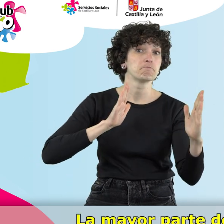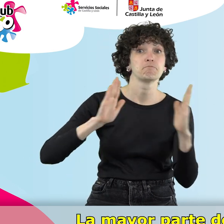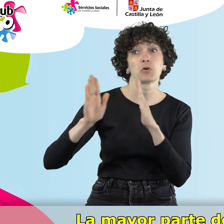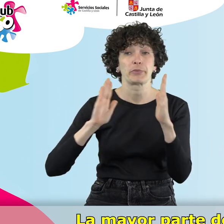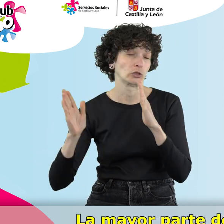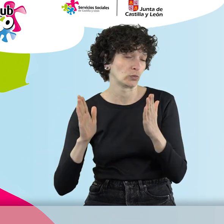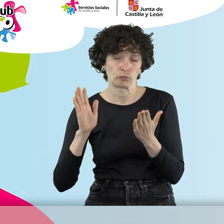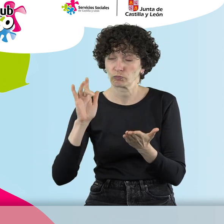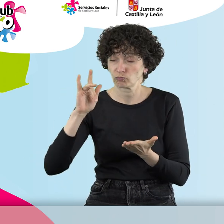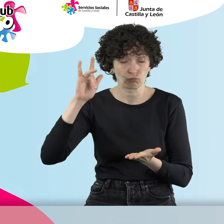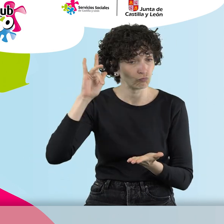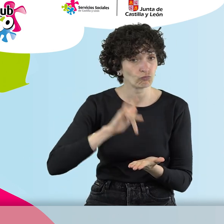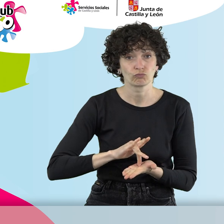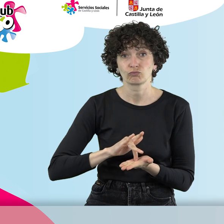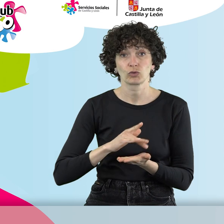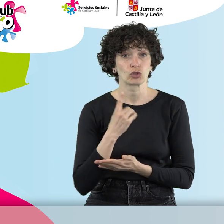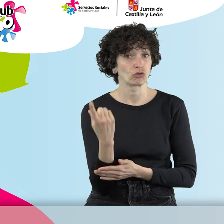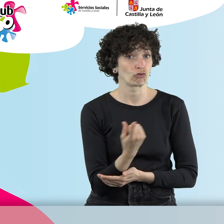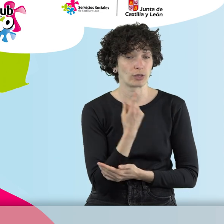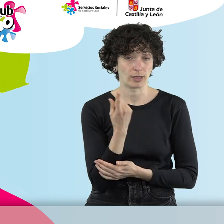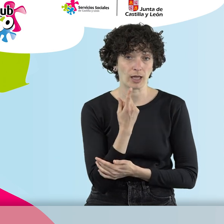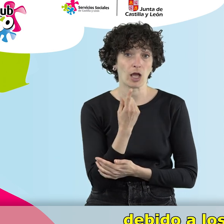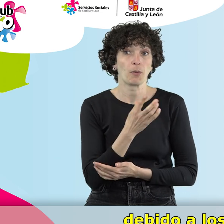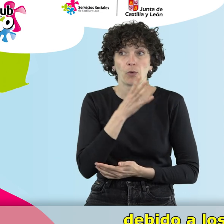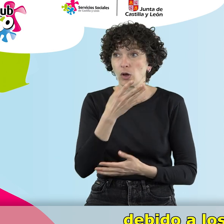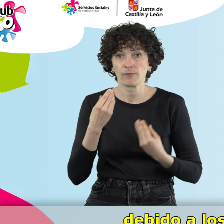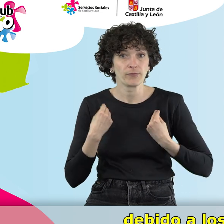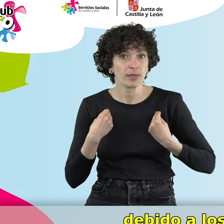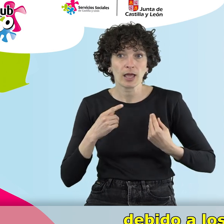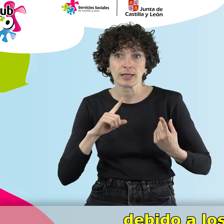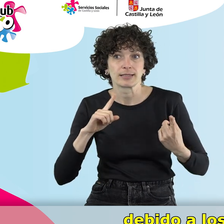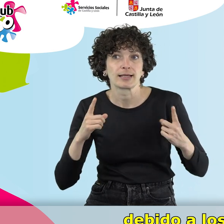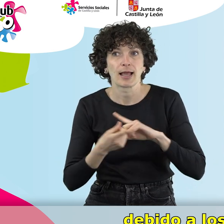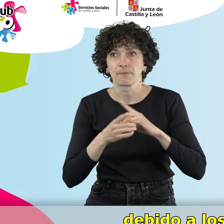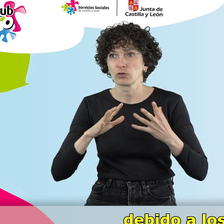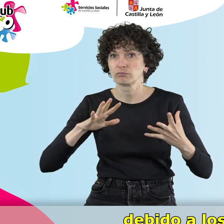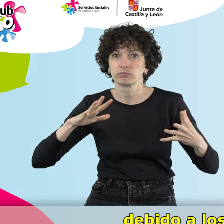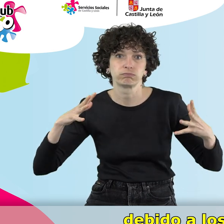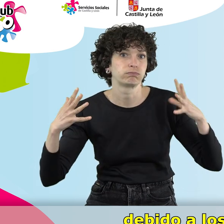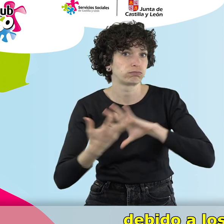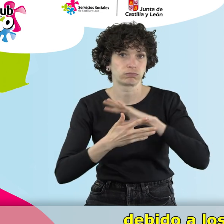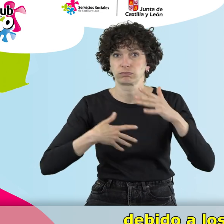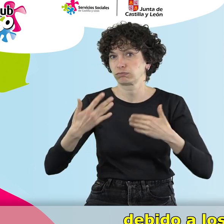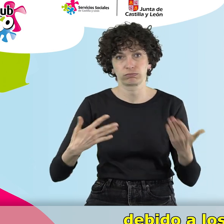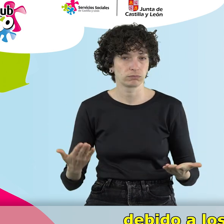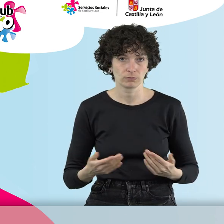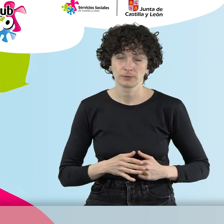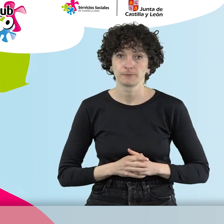momento u otro, hemos experimentado soledad debido a los cambios y la evolución de la propia